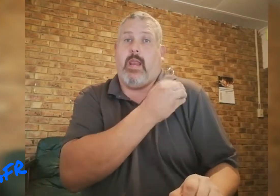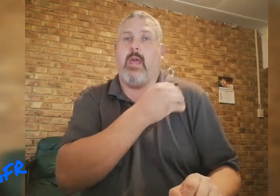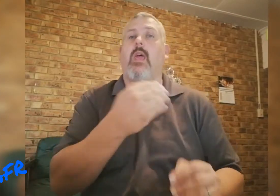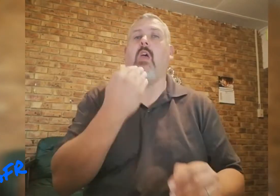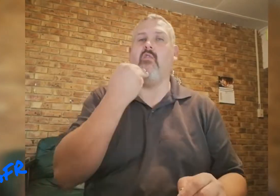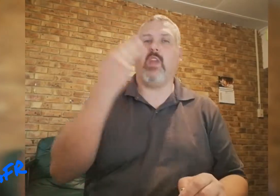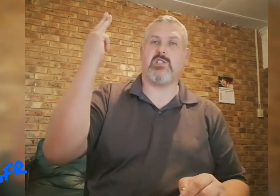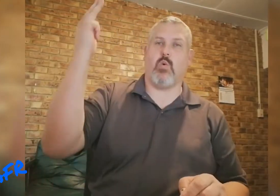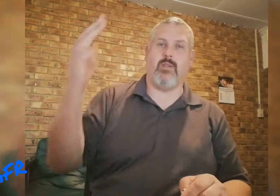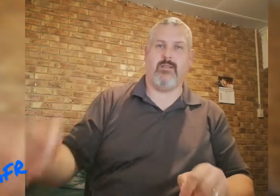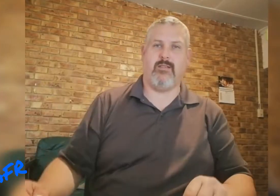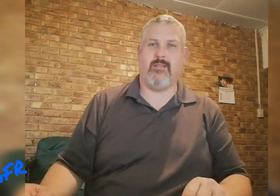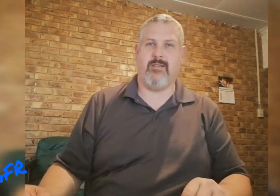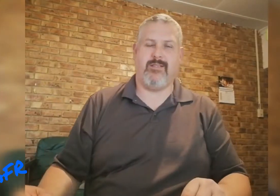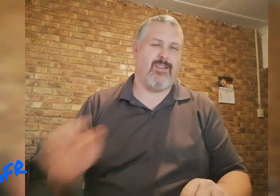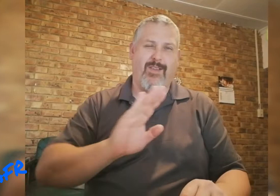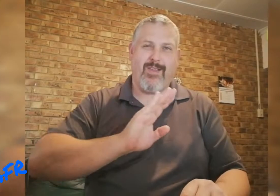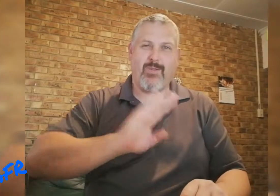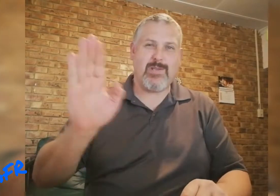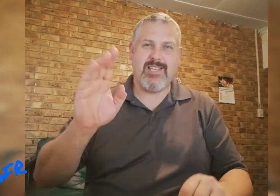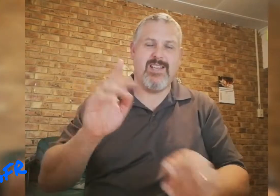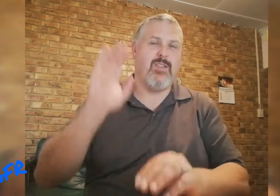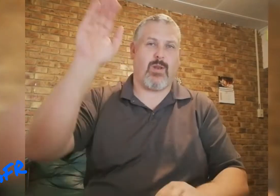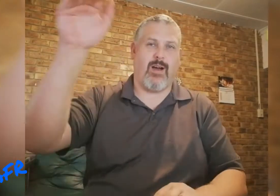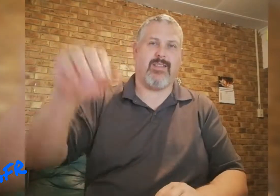herinner, wie is God. Tot ziens, tot later.